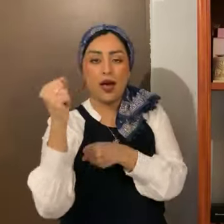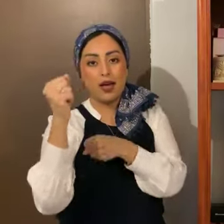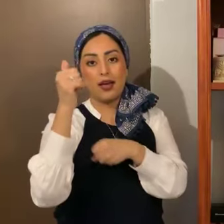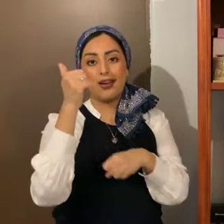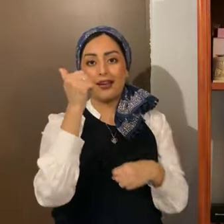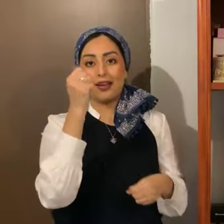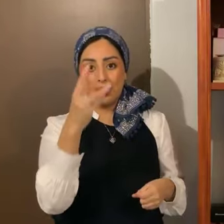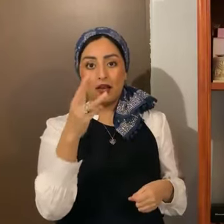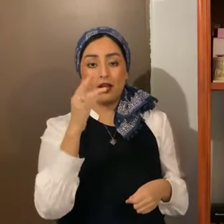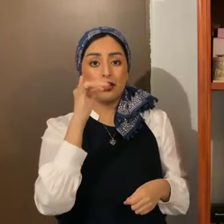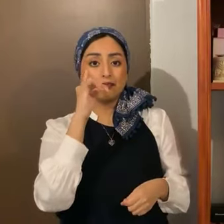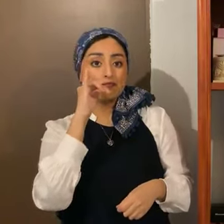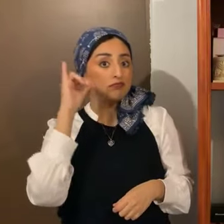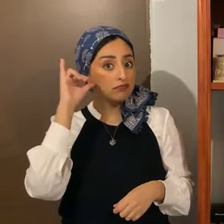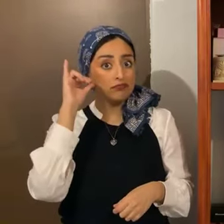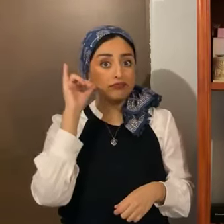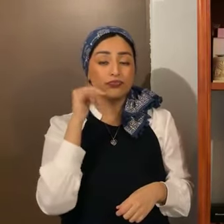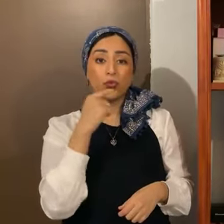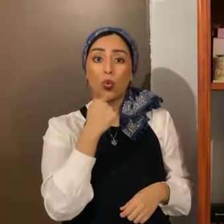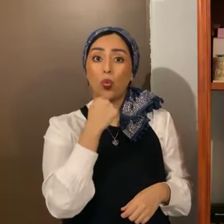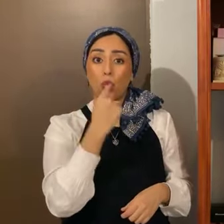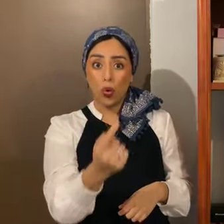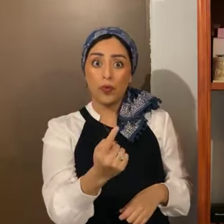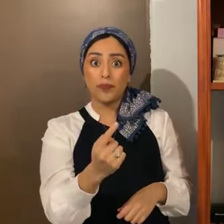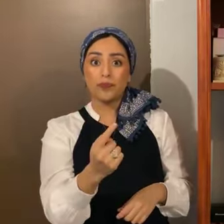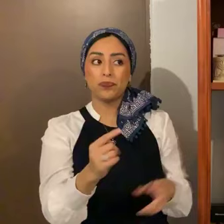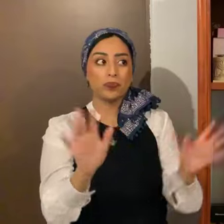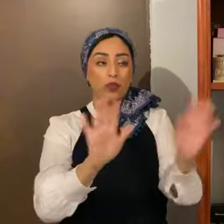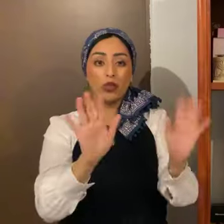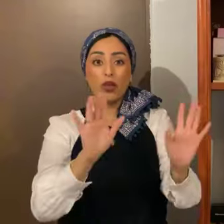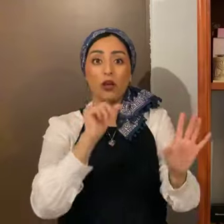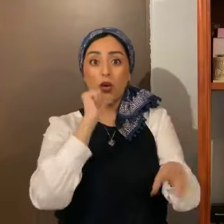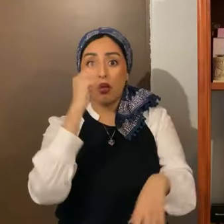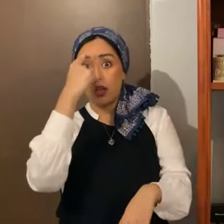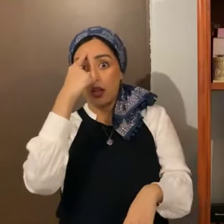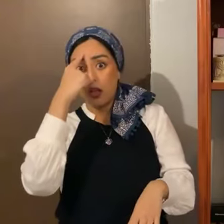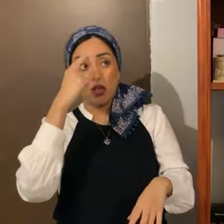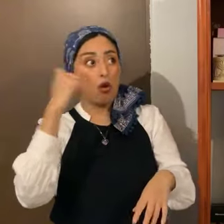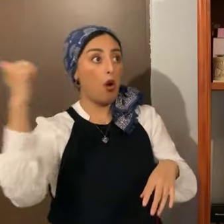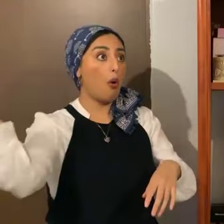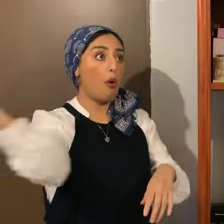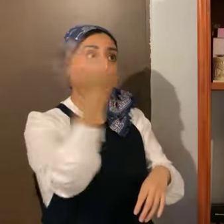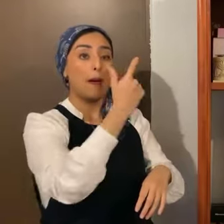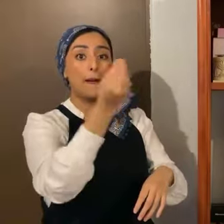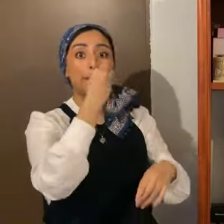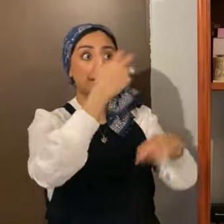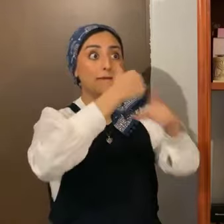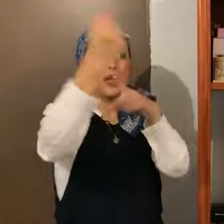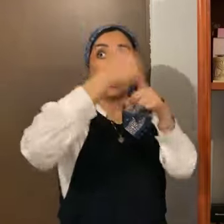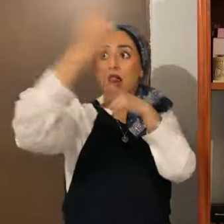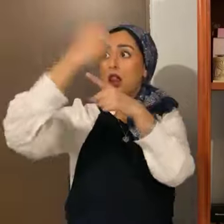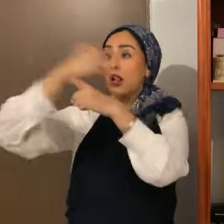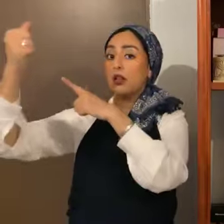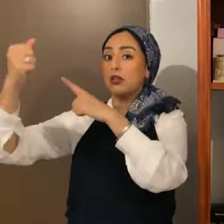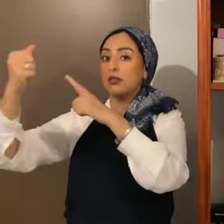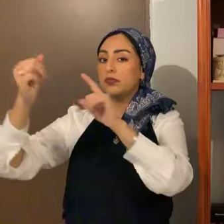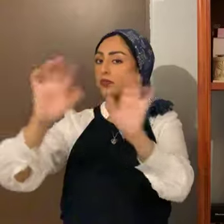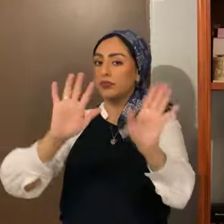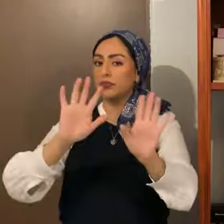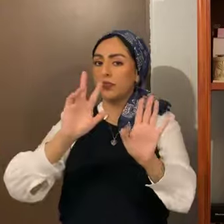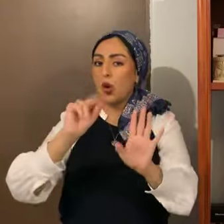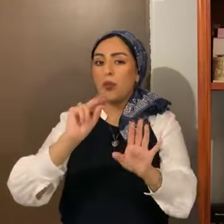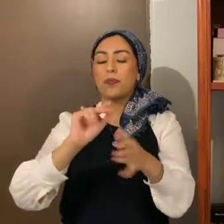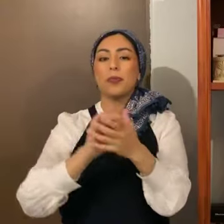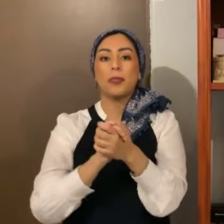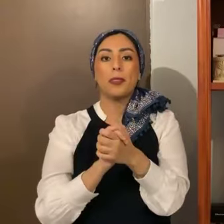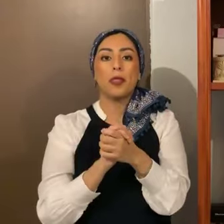Mashiach. Ayer yo decía que no pienses que va a haber un desabastecimiento rápido, pero no por